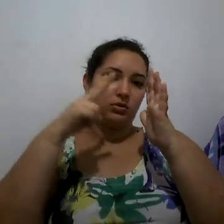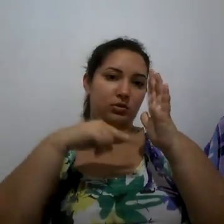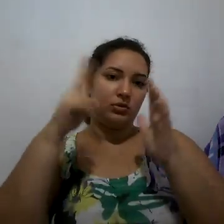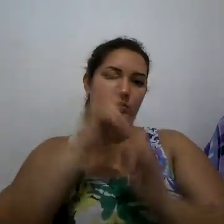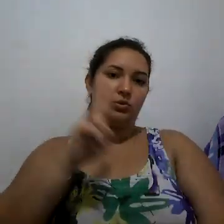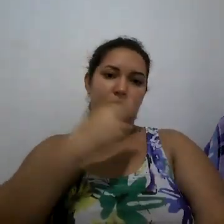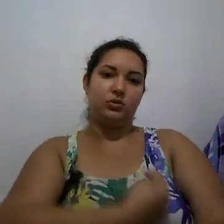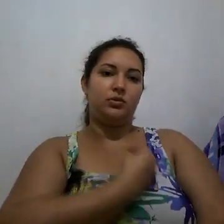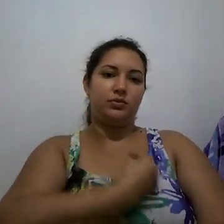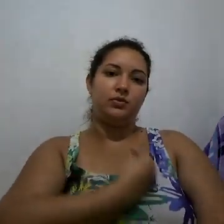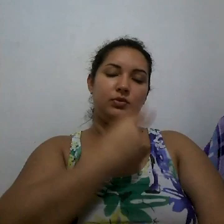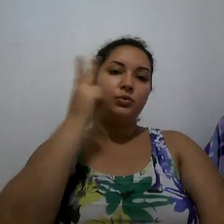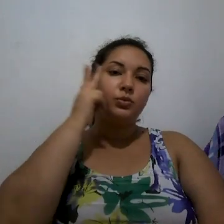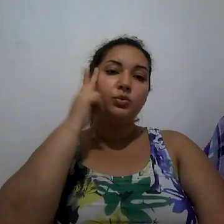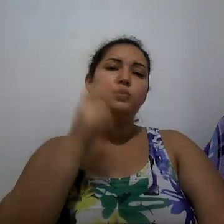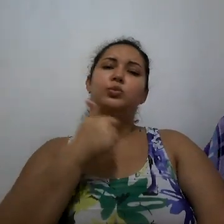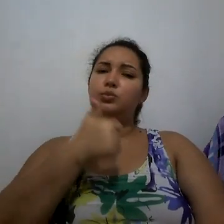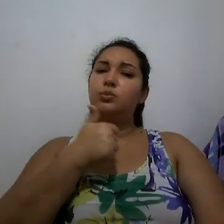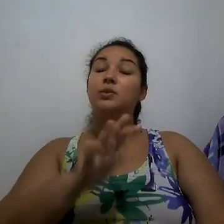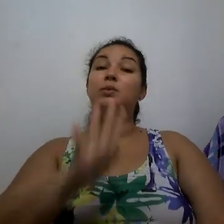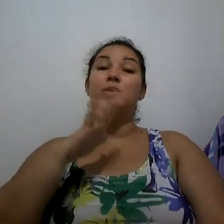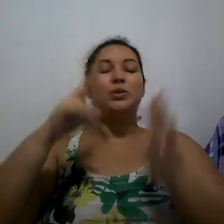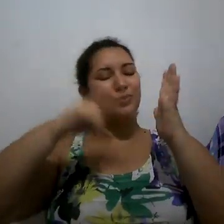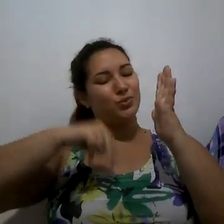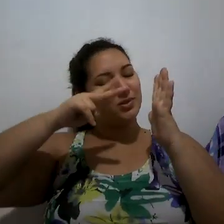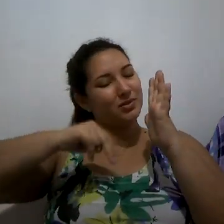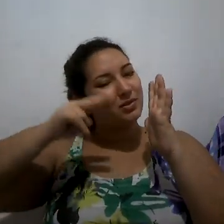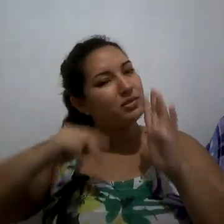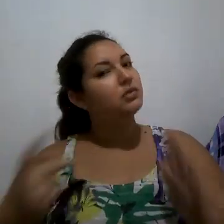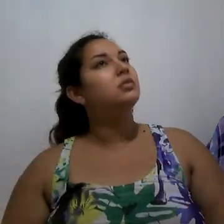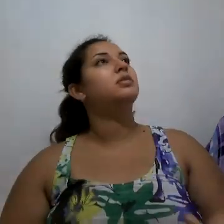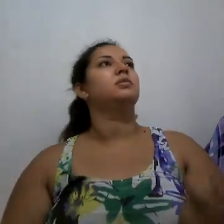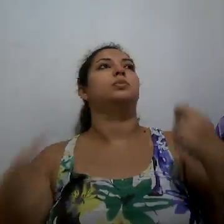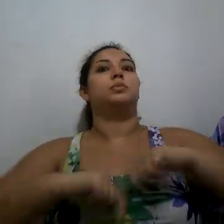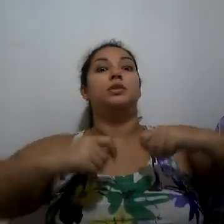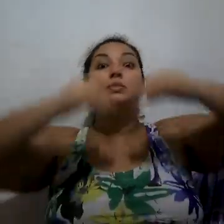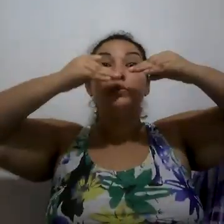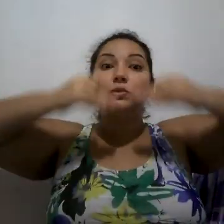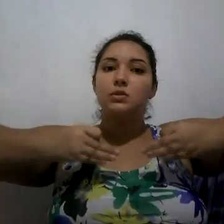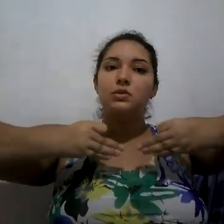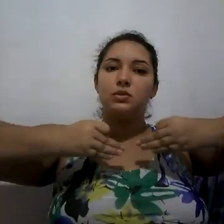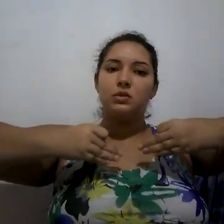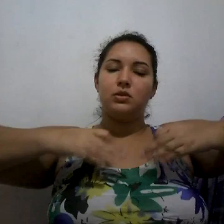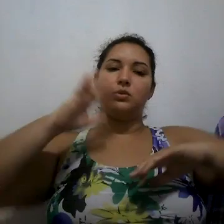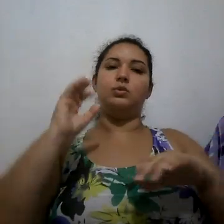coisa comum, ok. Mas numa análise, que a gente precisa ser muito preciso ou que a gente já utiliza valores